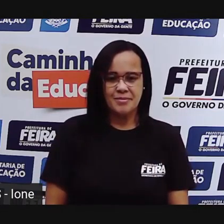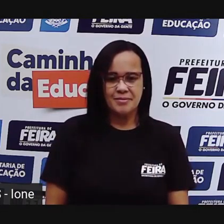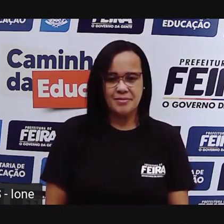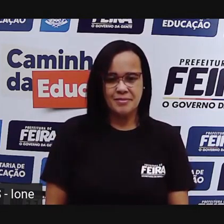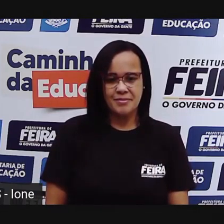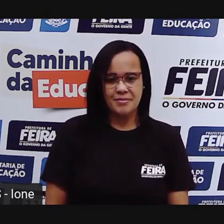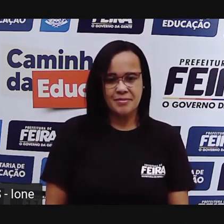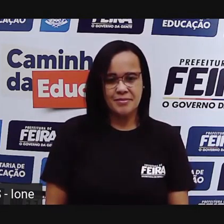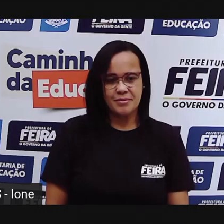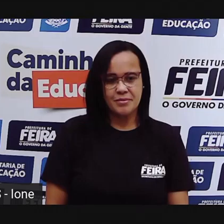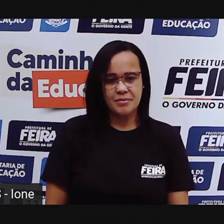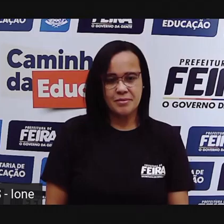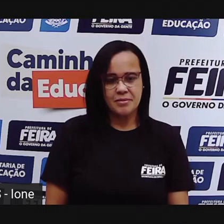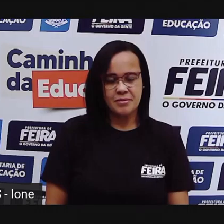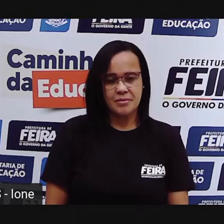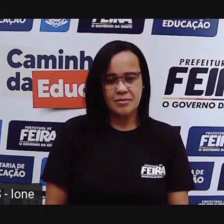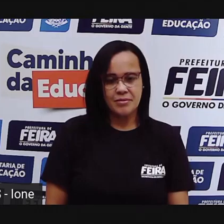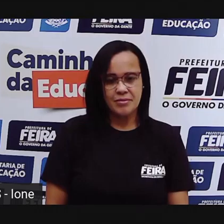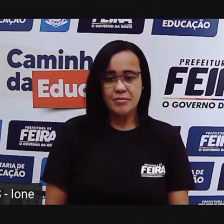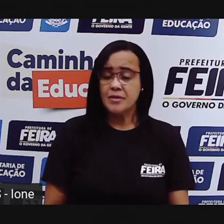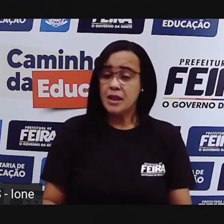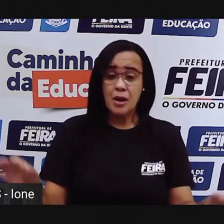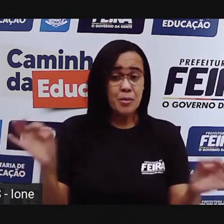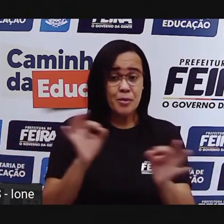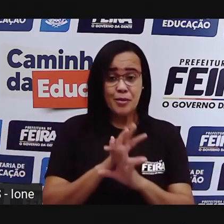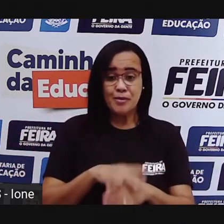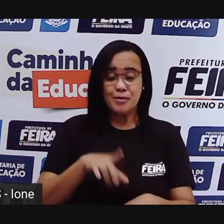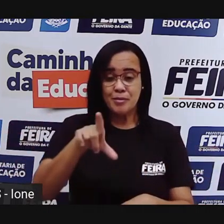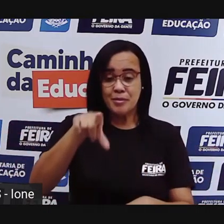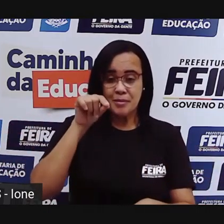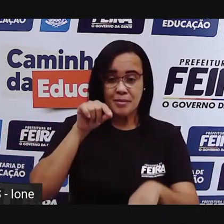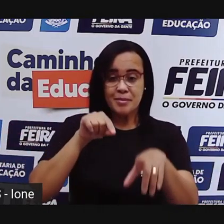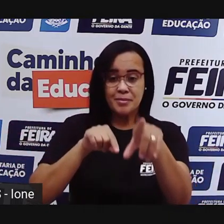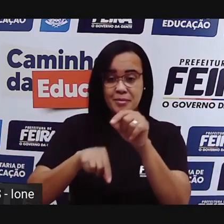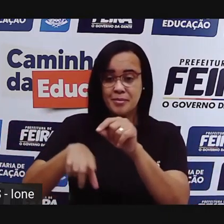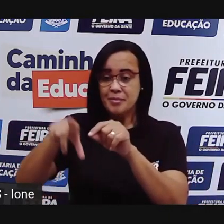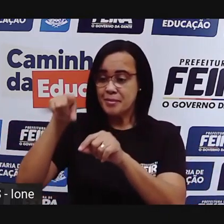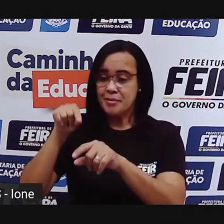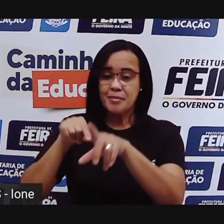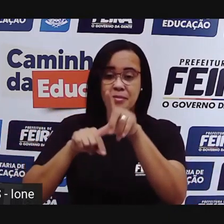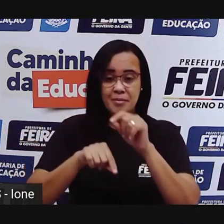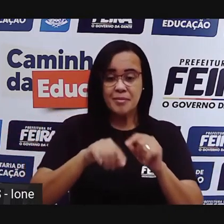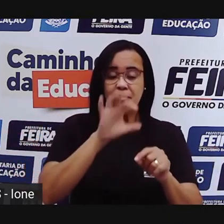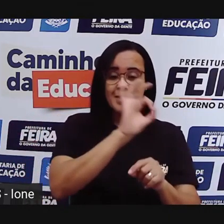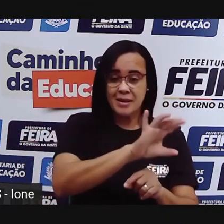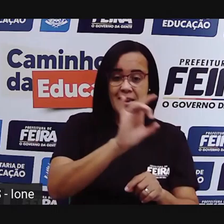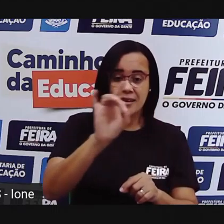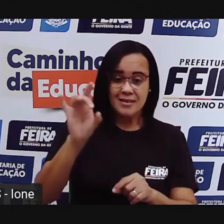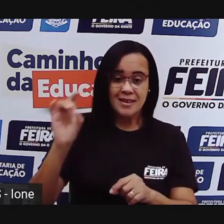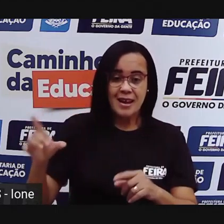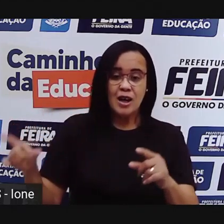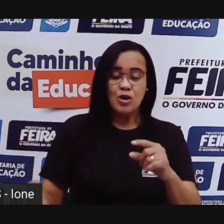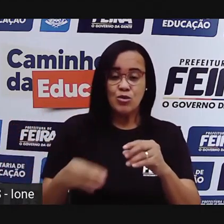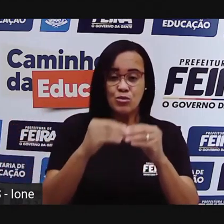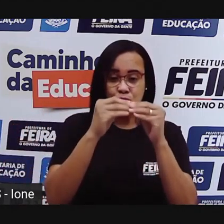Vou colocar o laranja. Prontinho. Pegamos um de cada cor. Agora a gente precisa juntar as pontinhas,